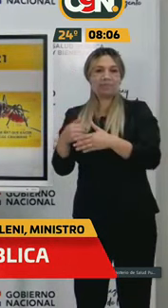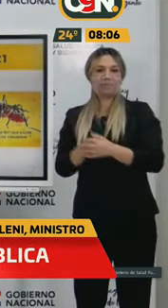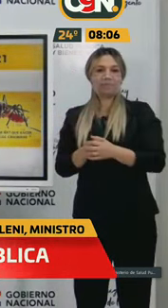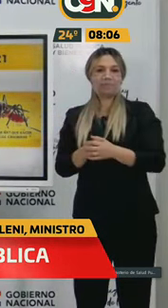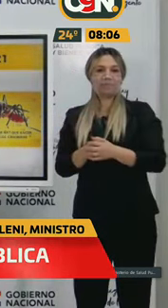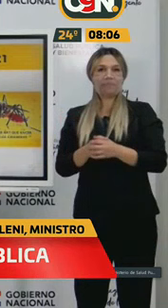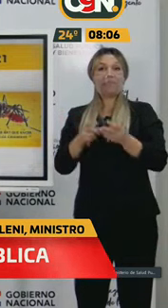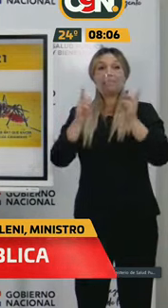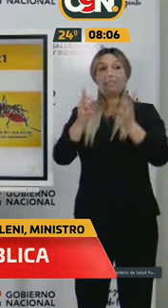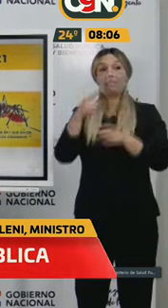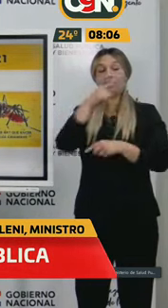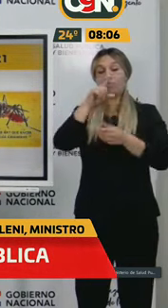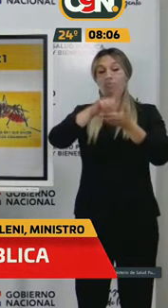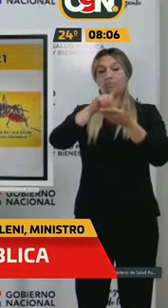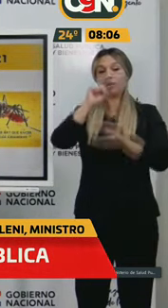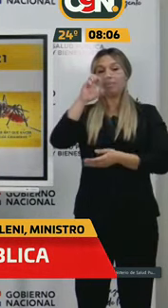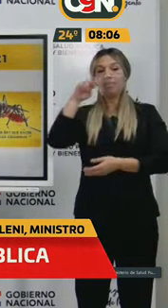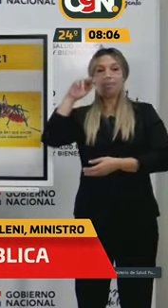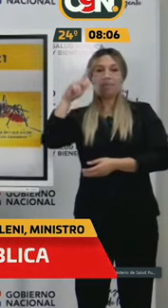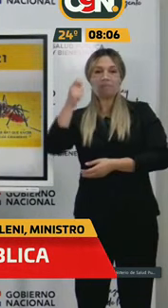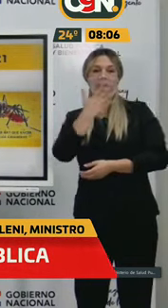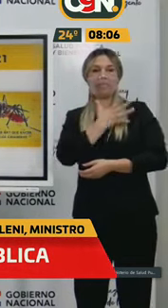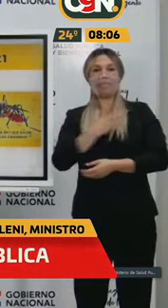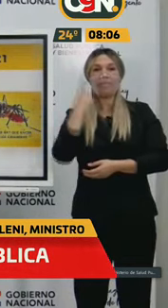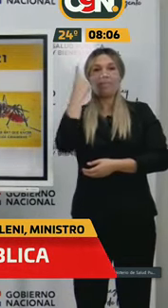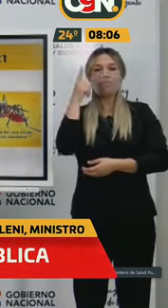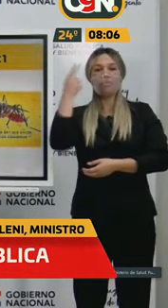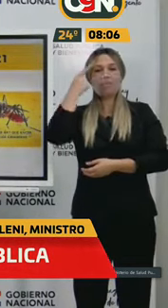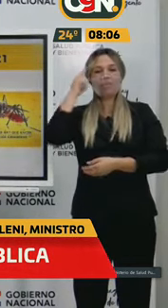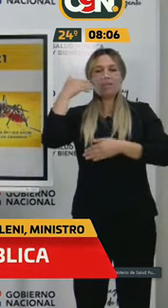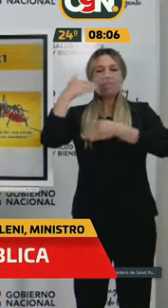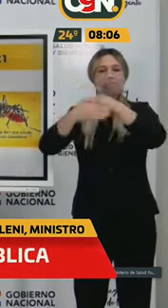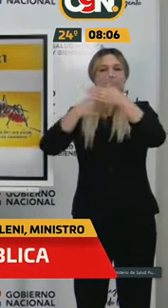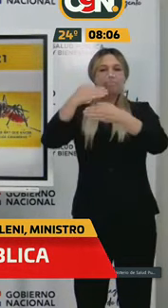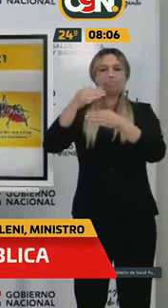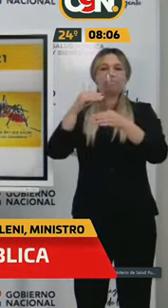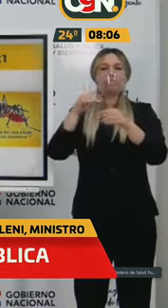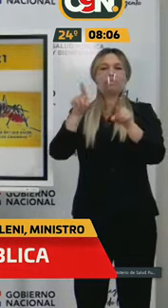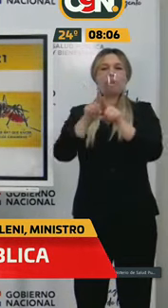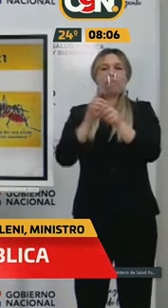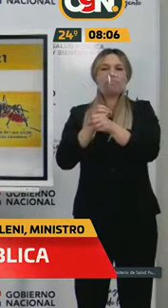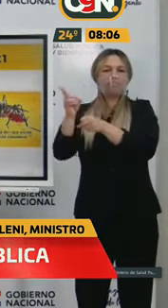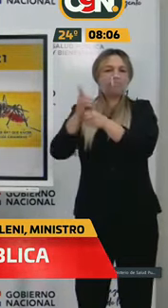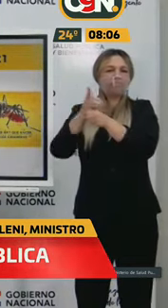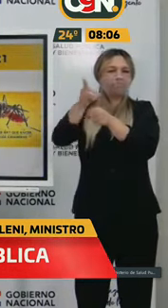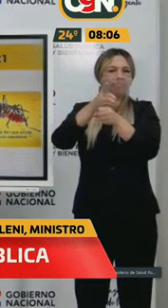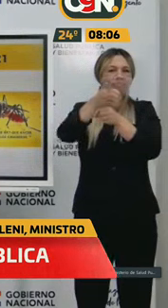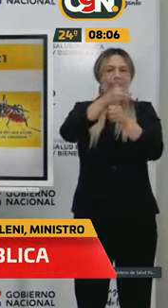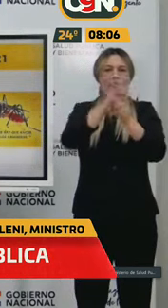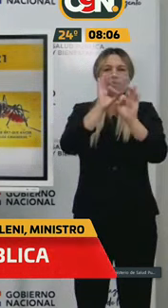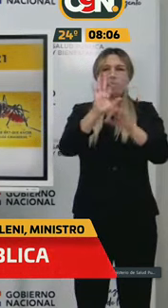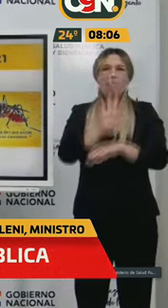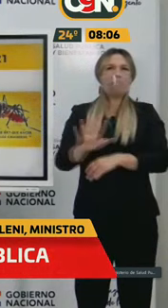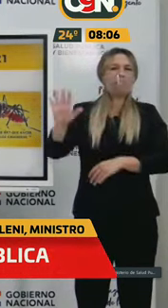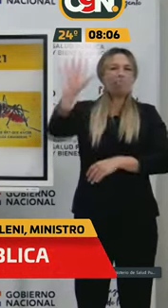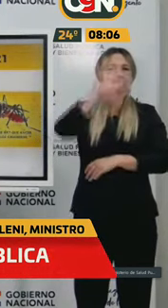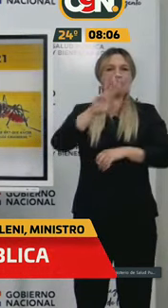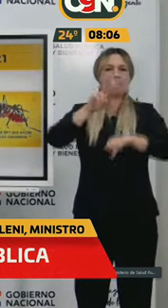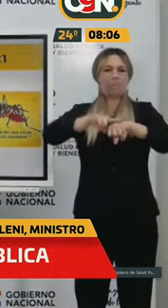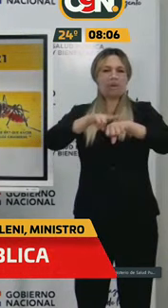el CENEPA en general y su director en particular a lo largo de todo el país, recorriendo los municipios, las